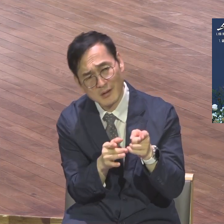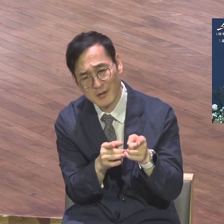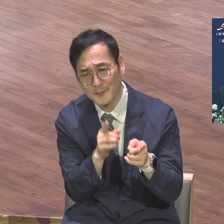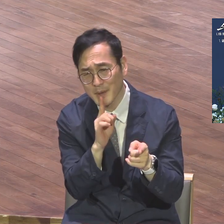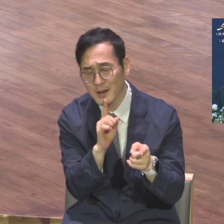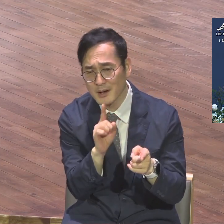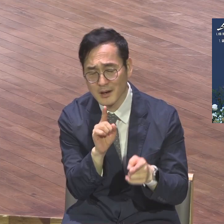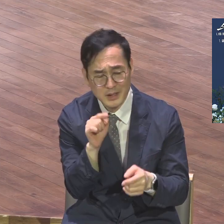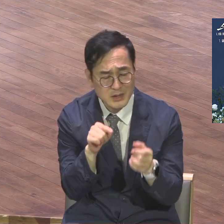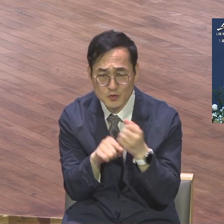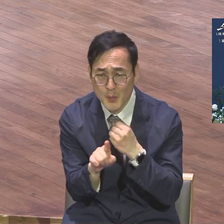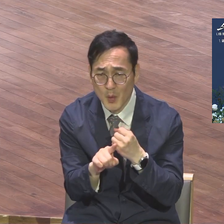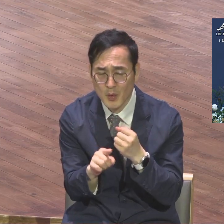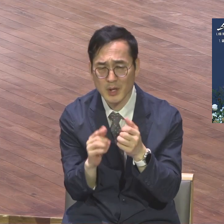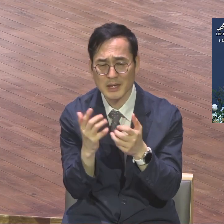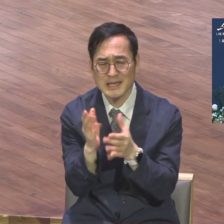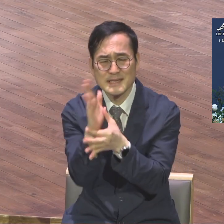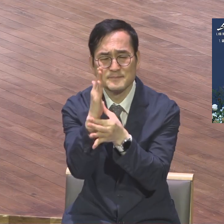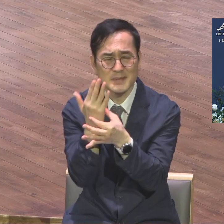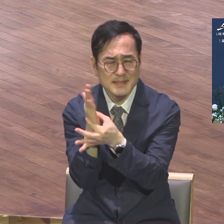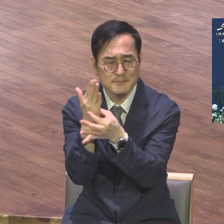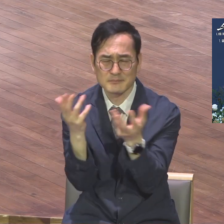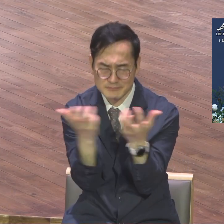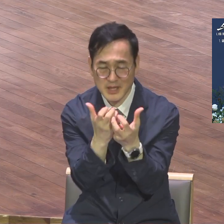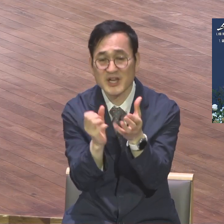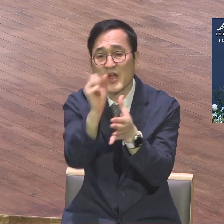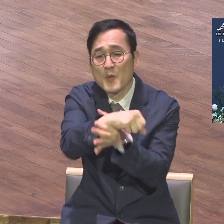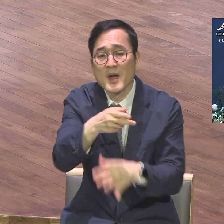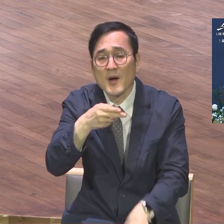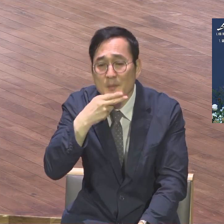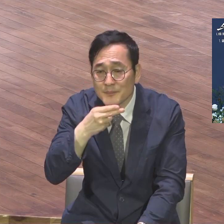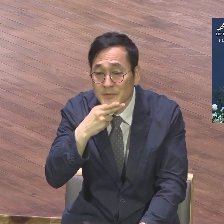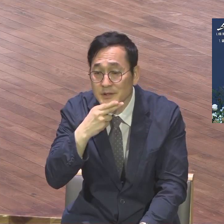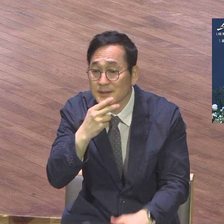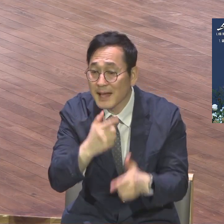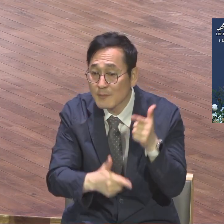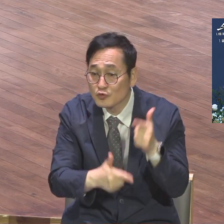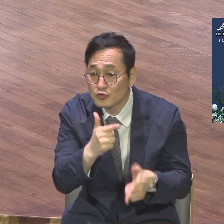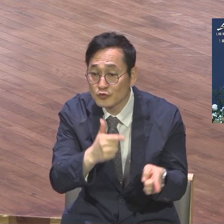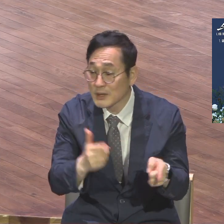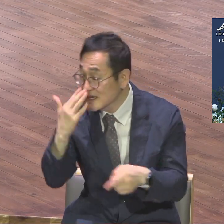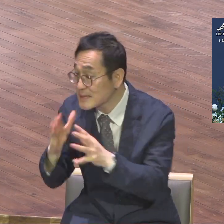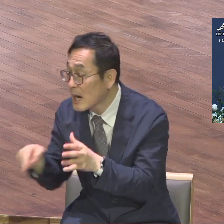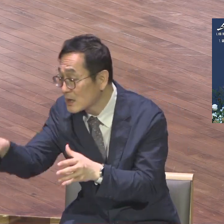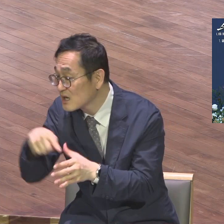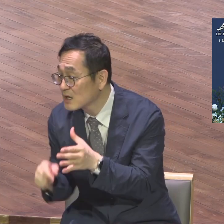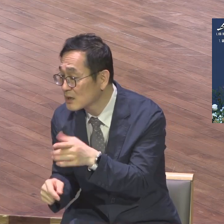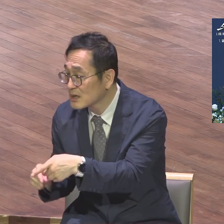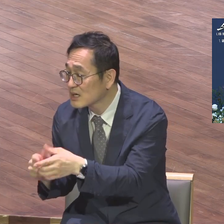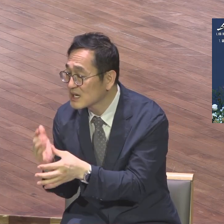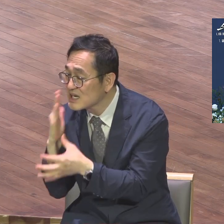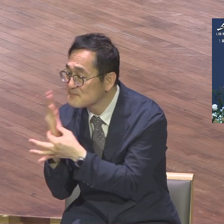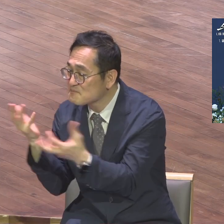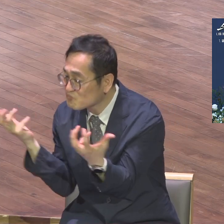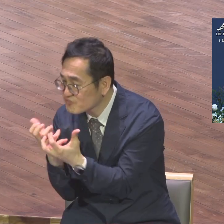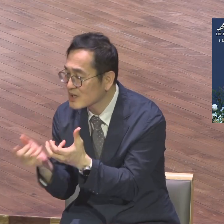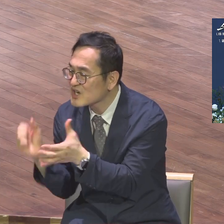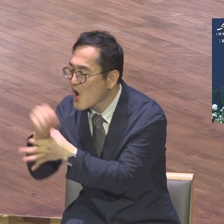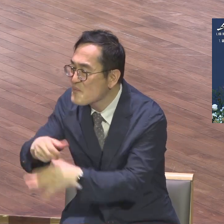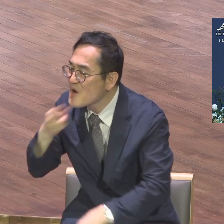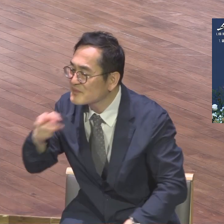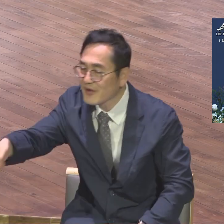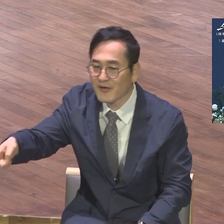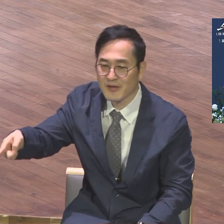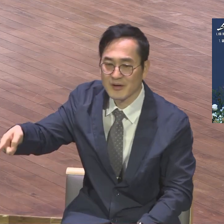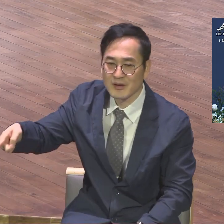다시 말해서 잎만 무성하고 열매 맺질 못하는 이스라엘 백성들의 영적 상태를